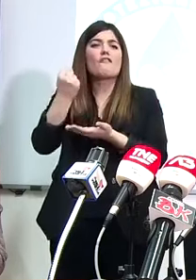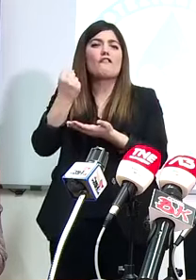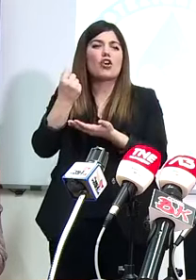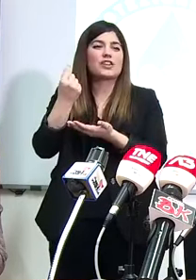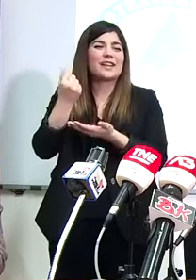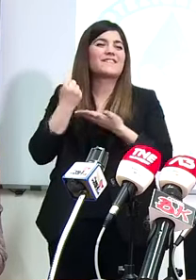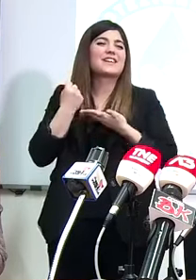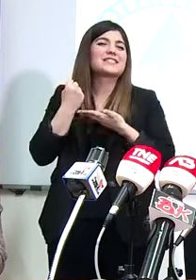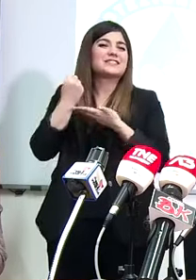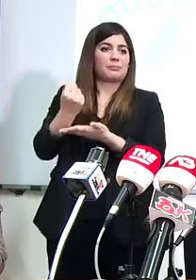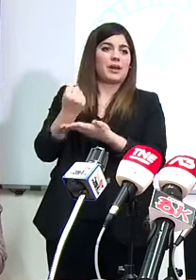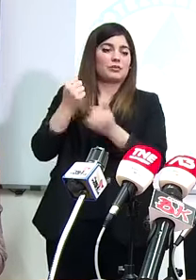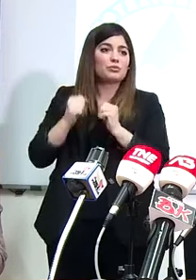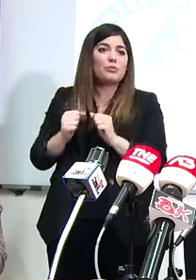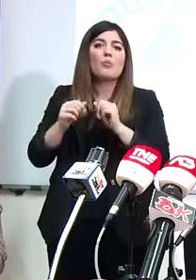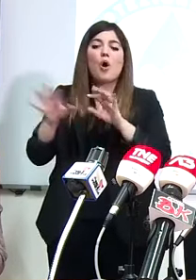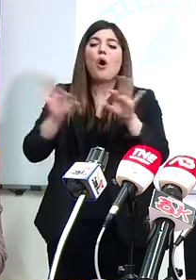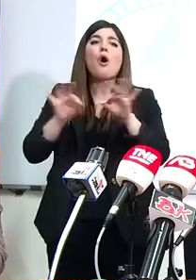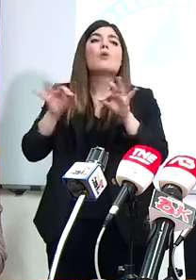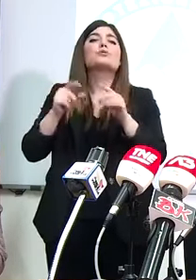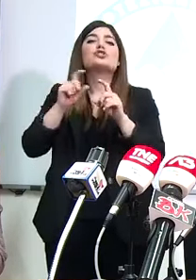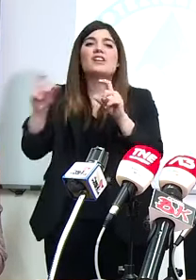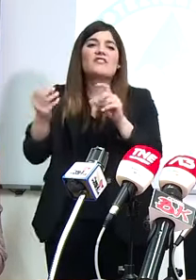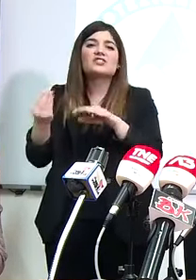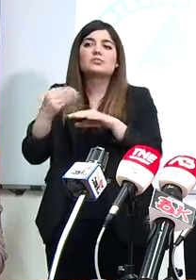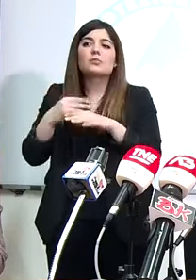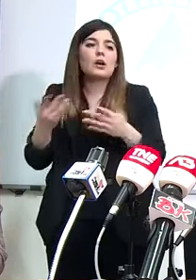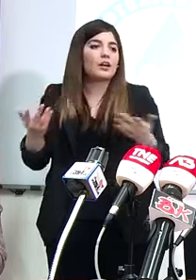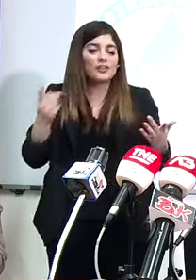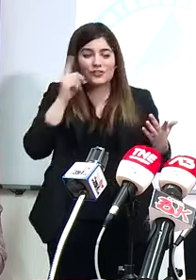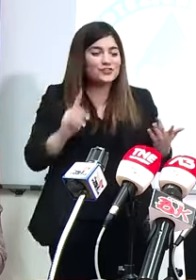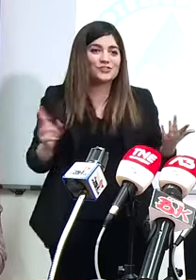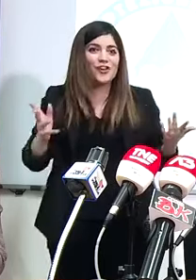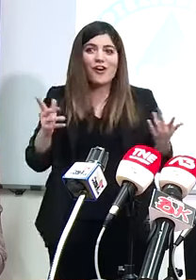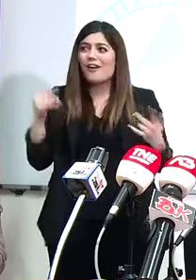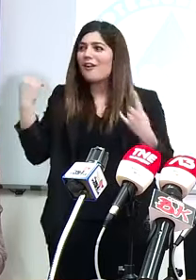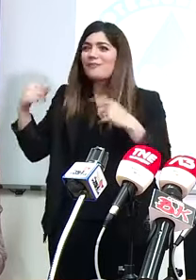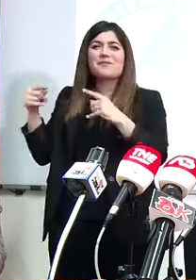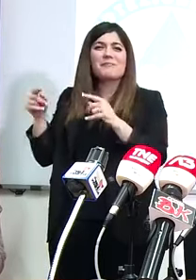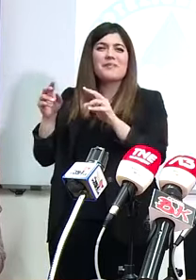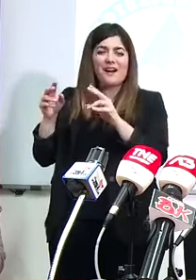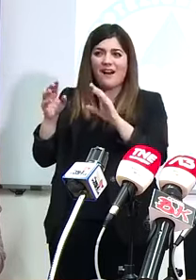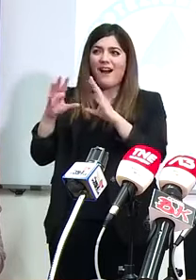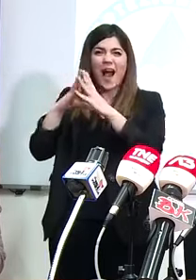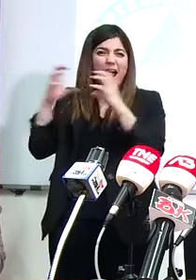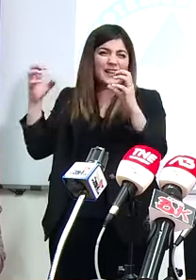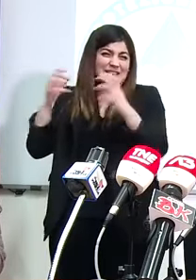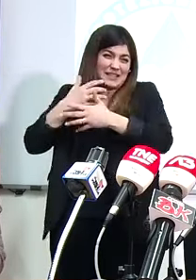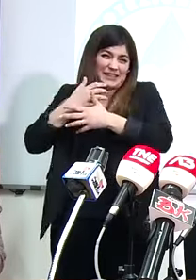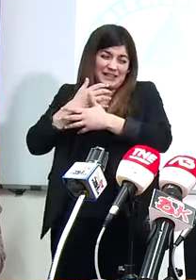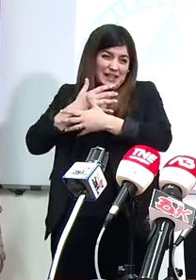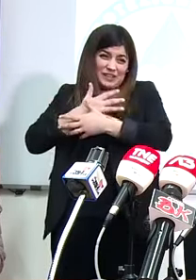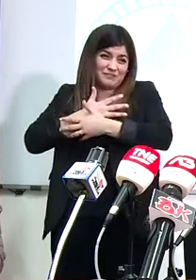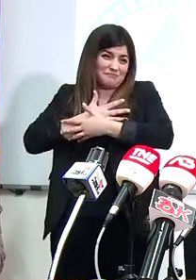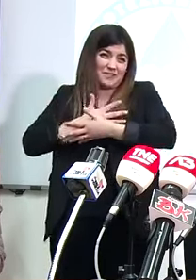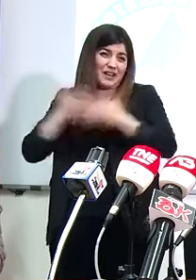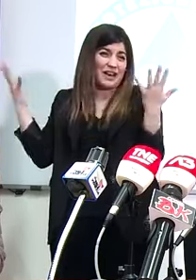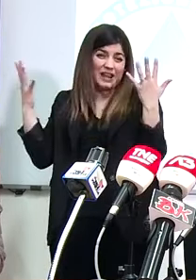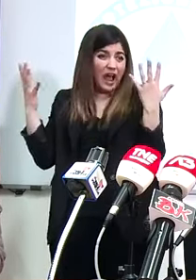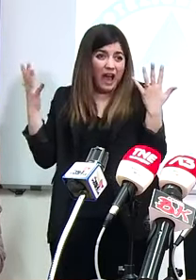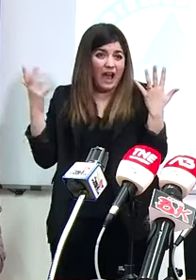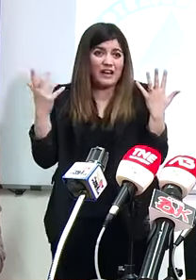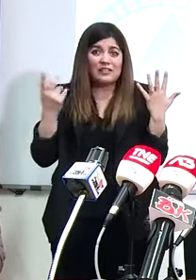sottoscrivere delle opzioni per dei vaccini già stiamo parlando di multinazionali che c'è una roba paurosa cioè cosa volete che come stesse stessimo